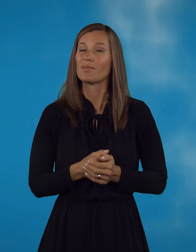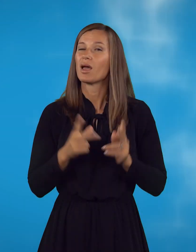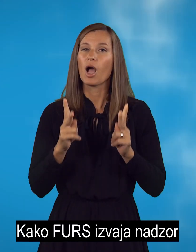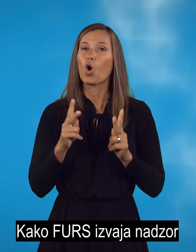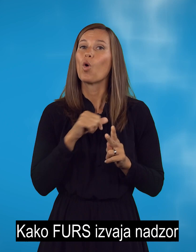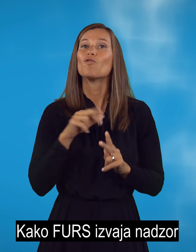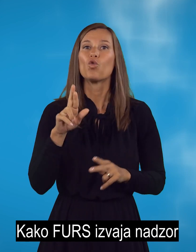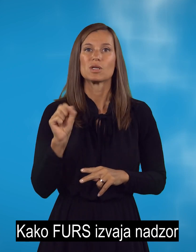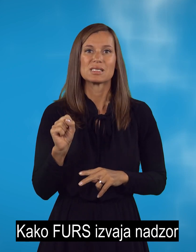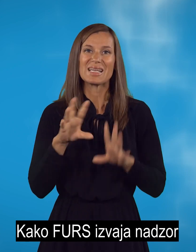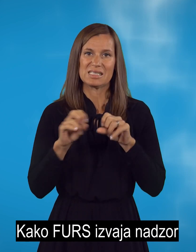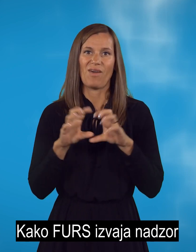Kako FURS izvaja nadzor?